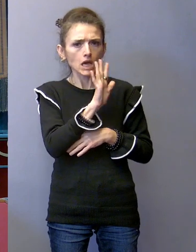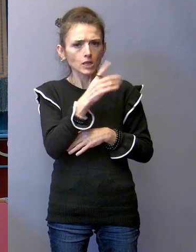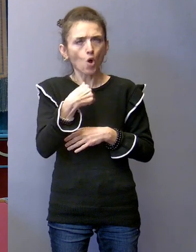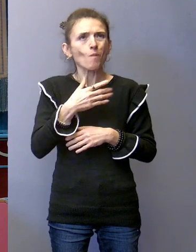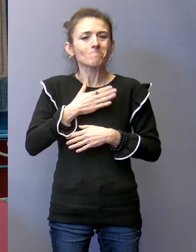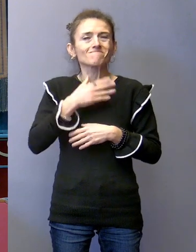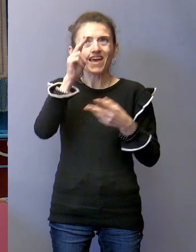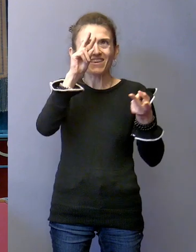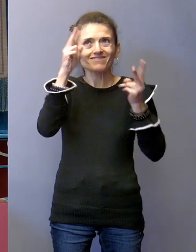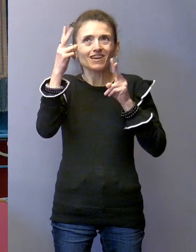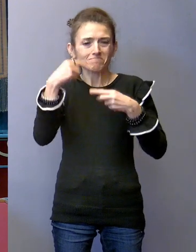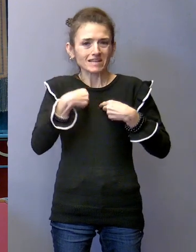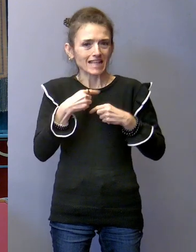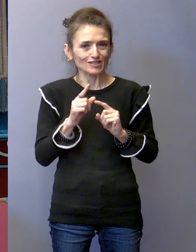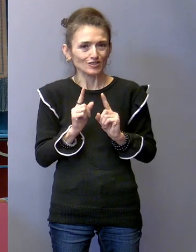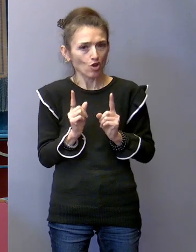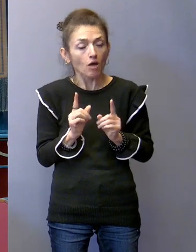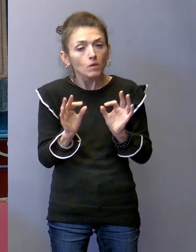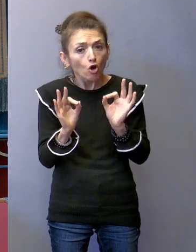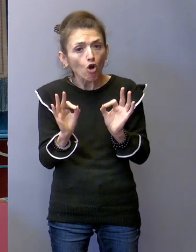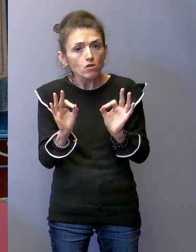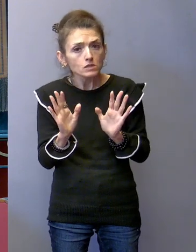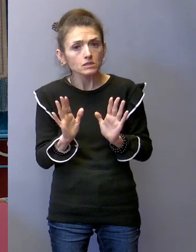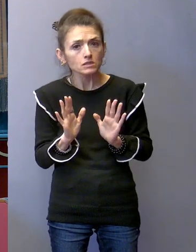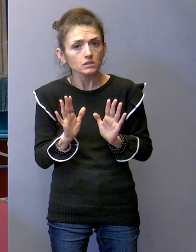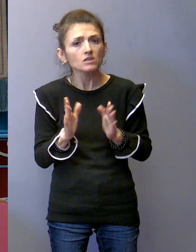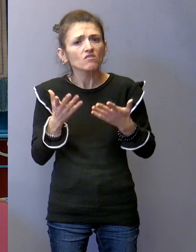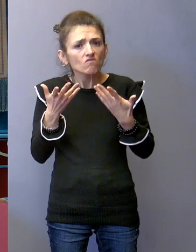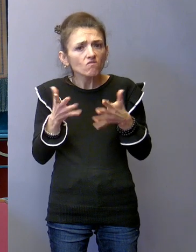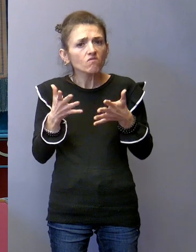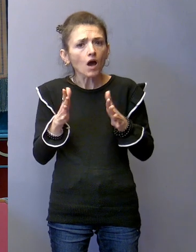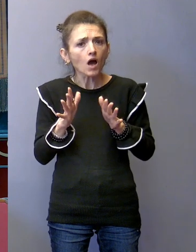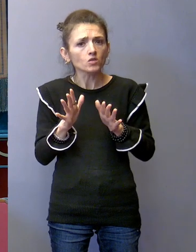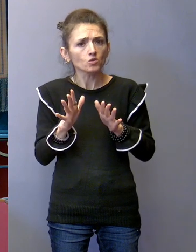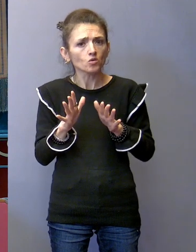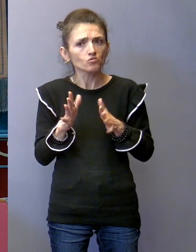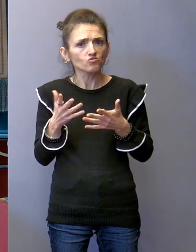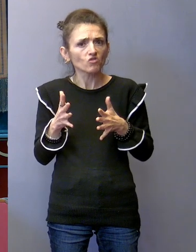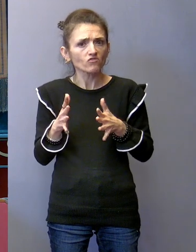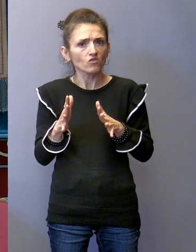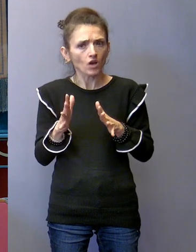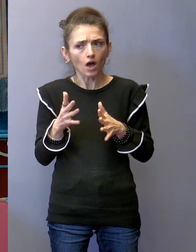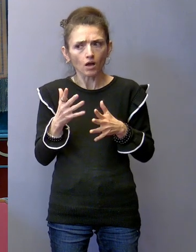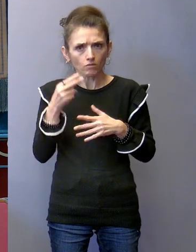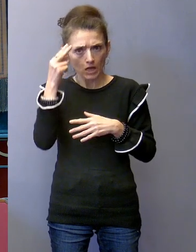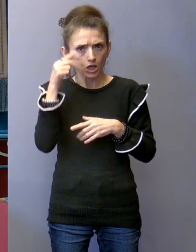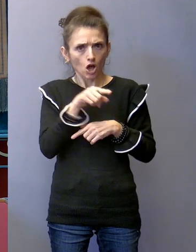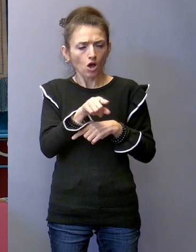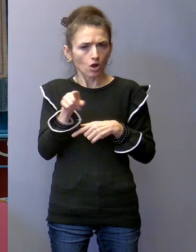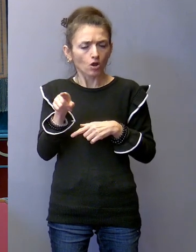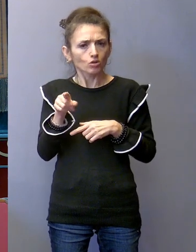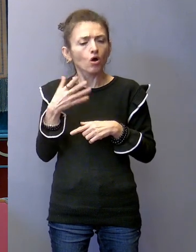è proprio È proprio così cioè l'abbiamo già fatto e fra parentesi cioè vorrei ricordarvi che